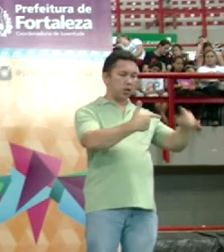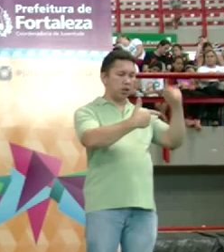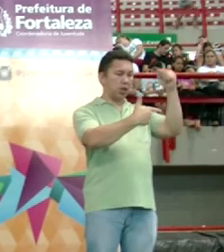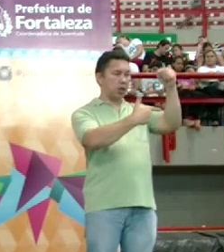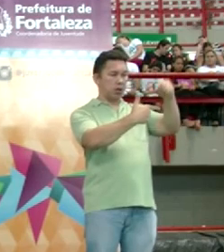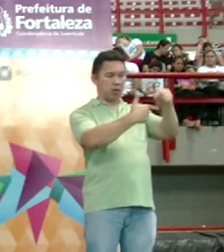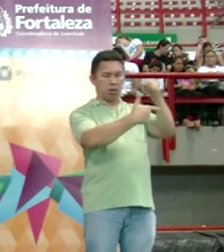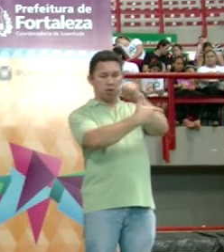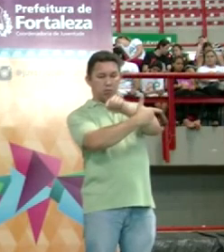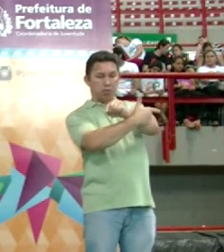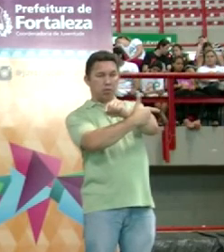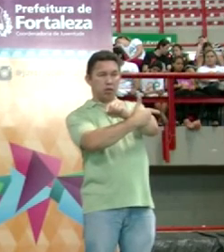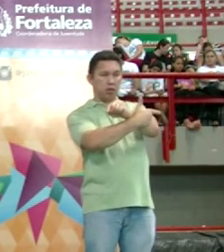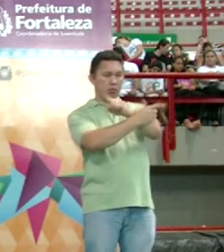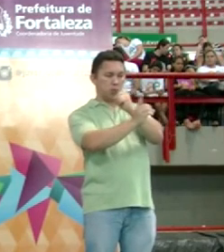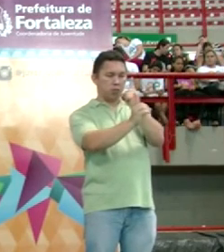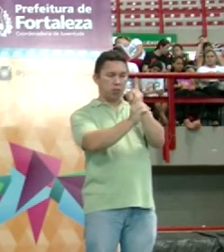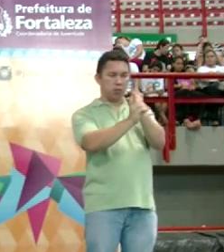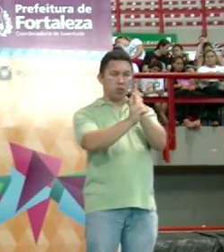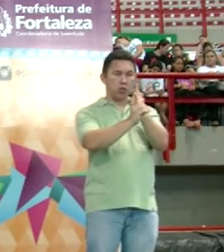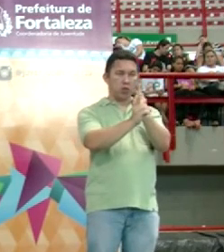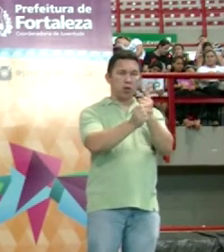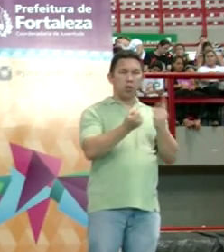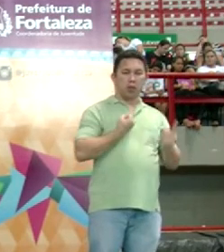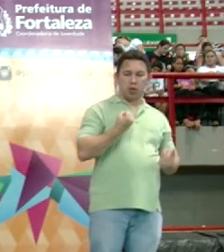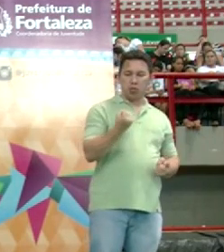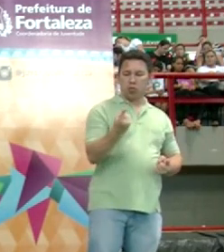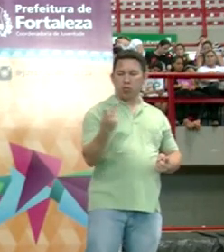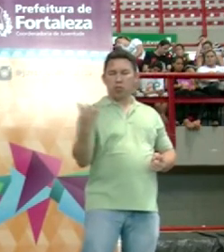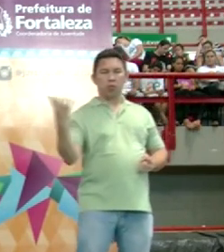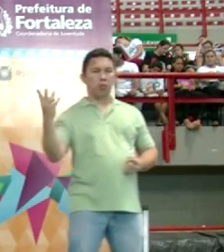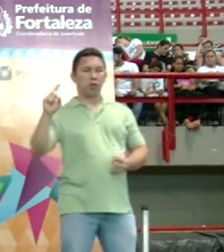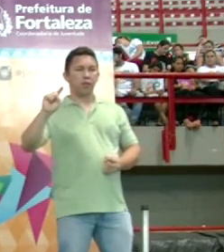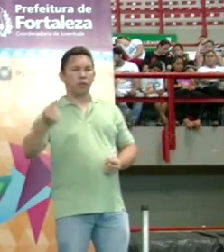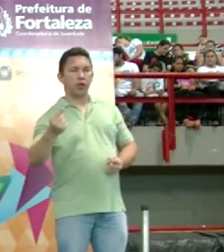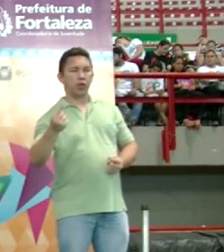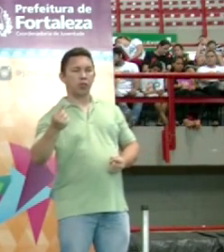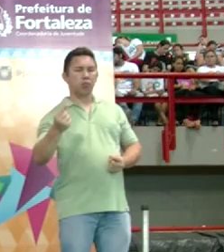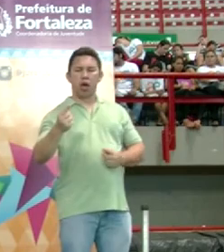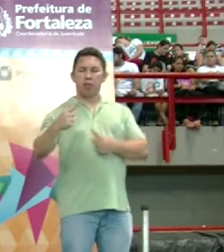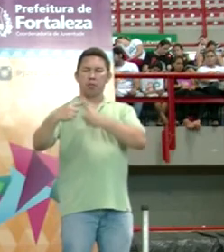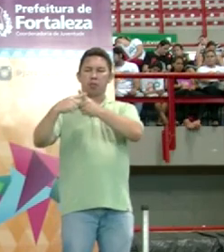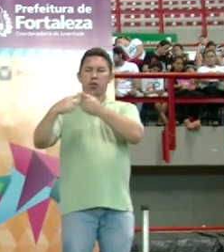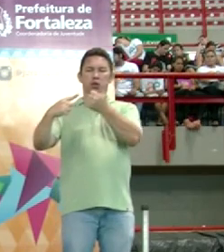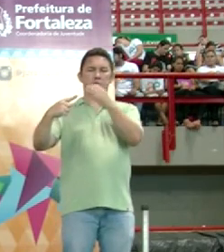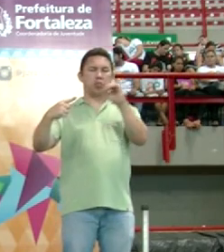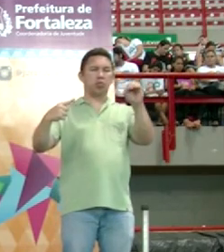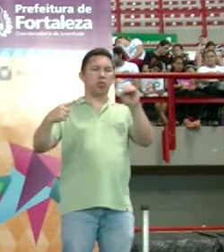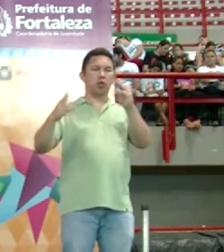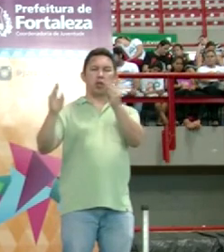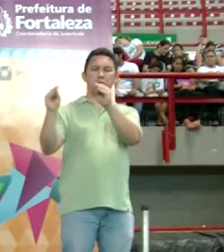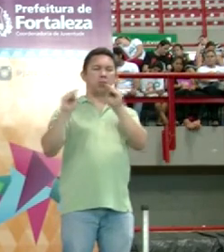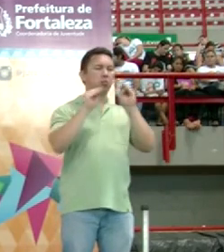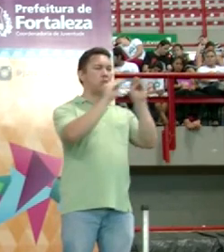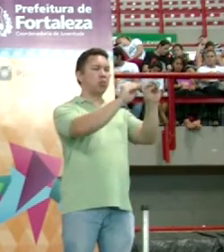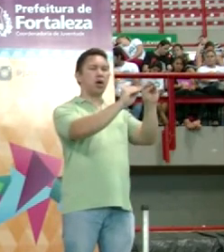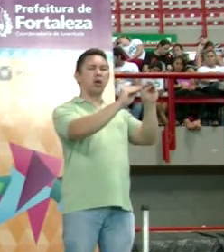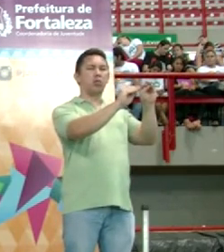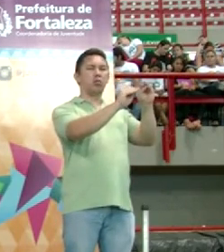Acabou-se. Mas quando você divide, aparece o número decimal. Aí você multiplica por 100 e bota a resposta em